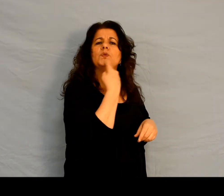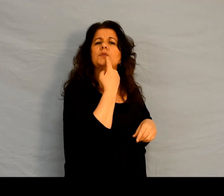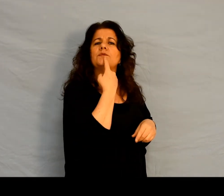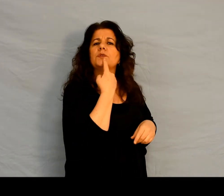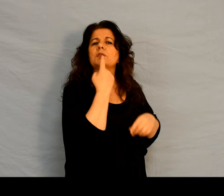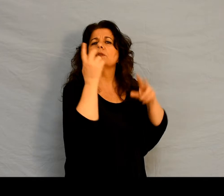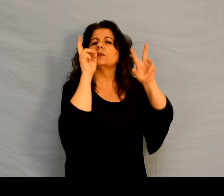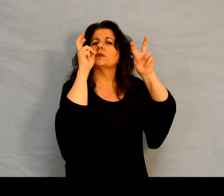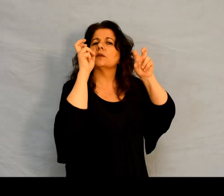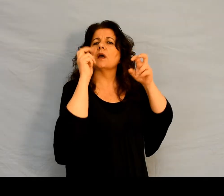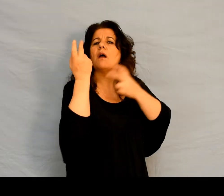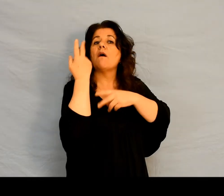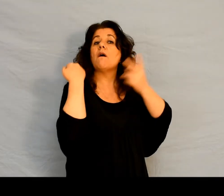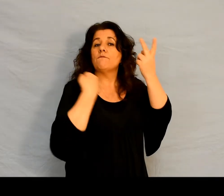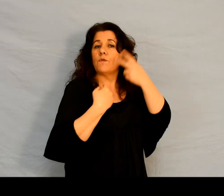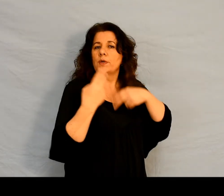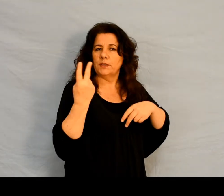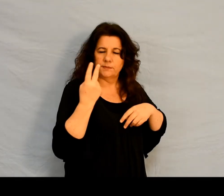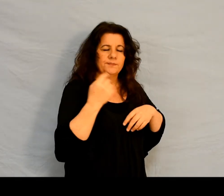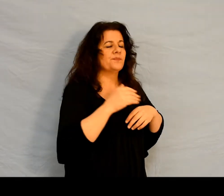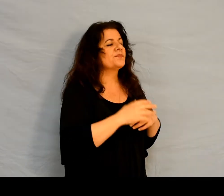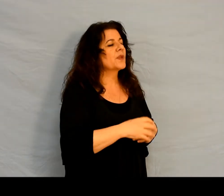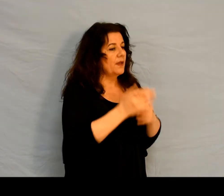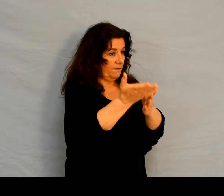Ce nom se traduit « envoyé ».